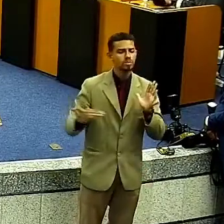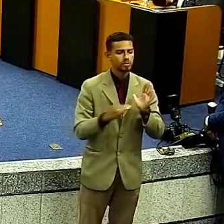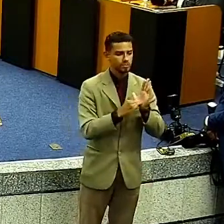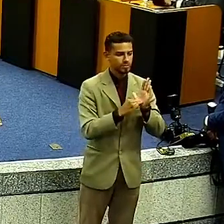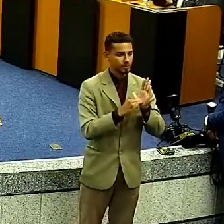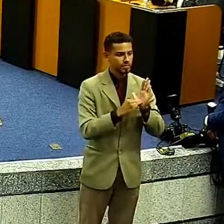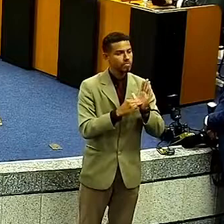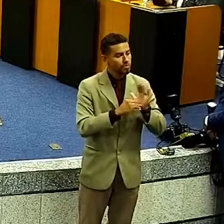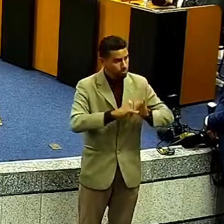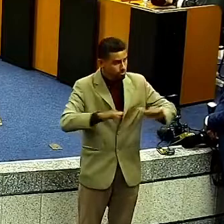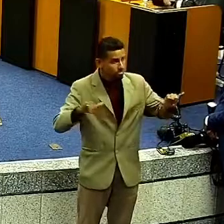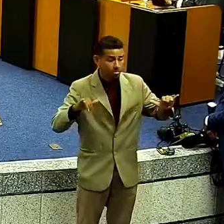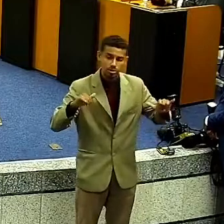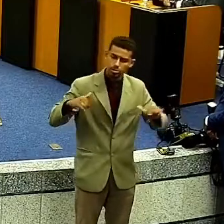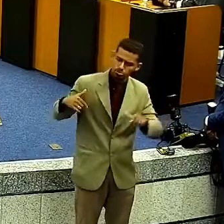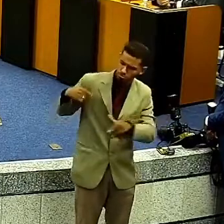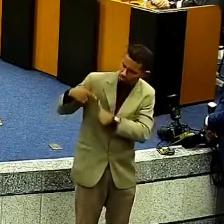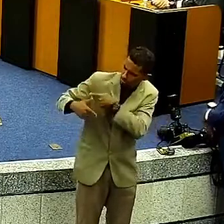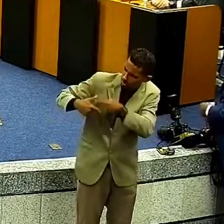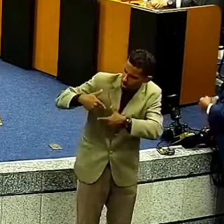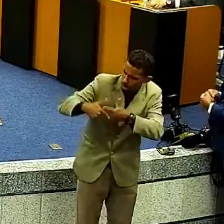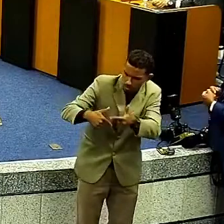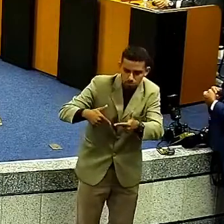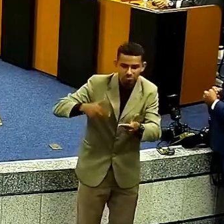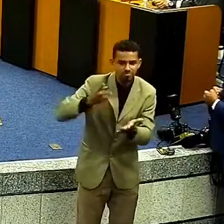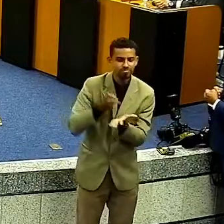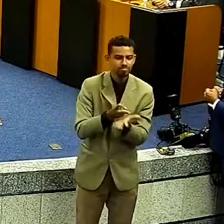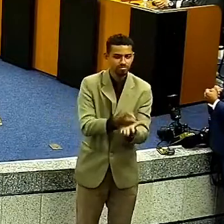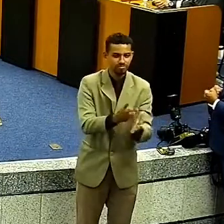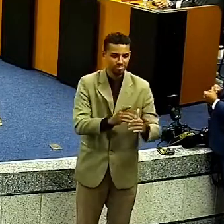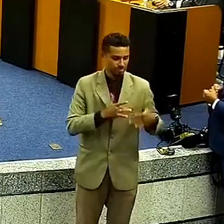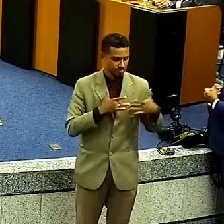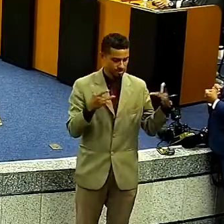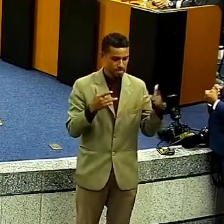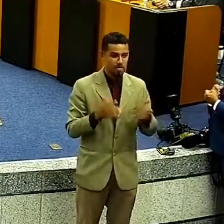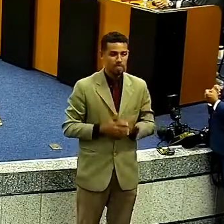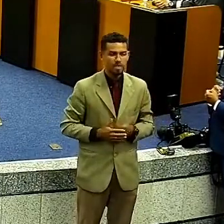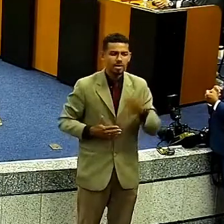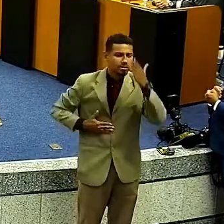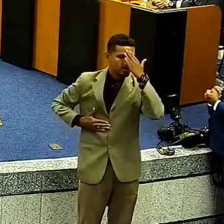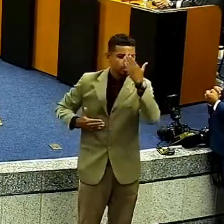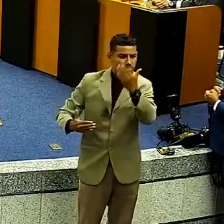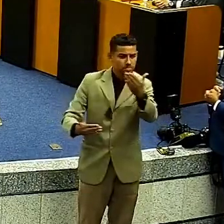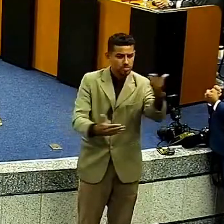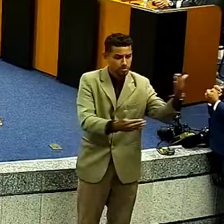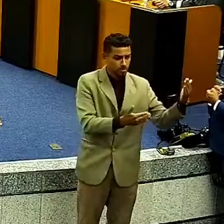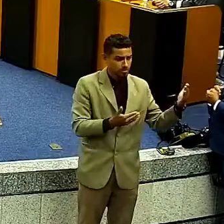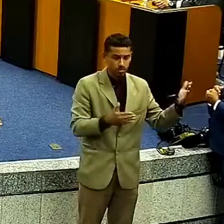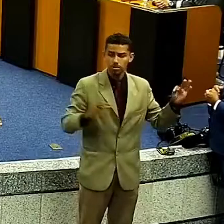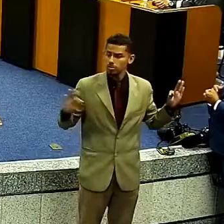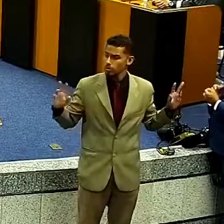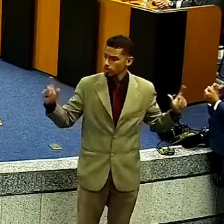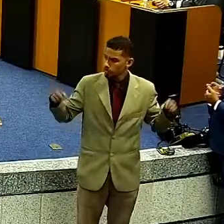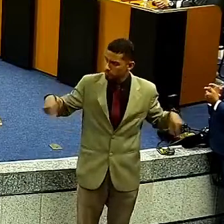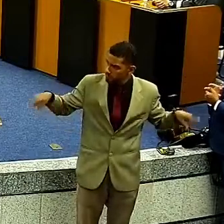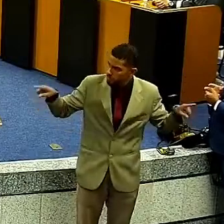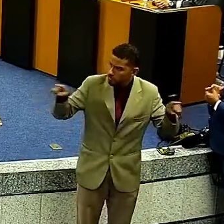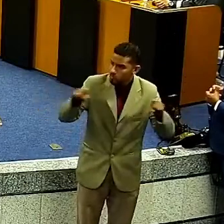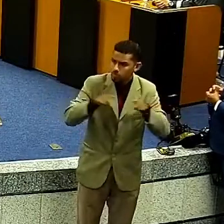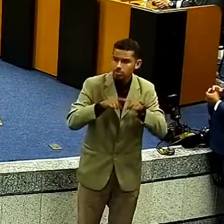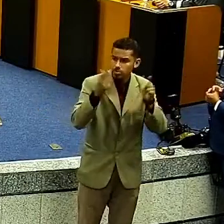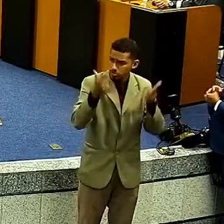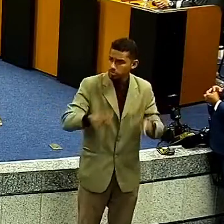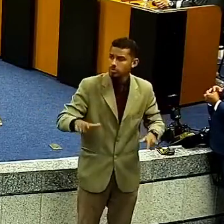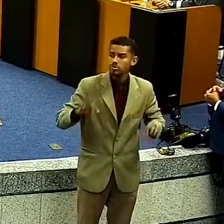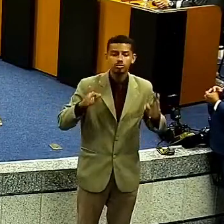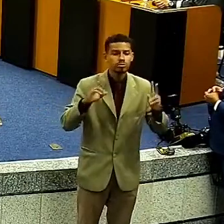é que temos trabalhado desta maneira eu agradeço a todos mais uma vez por